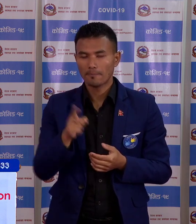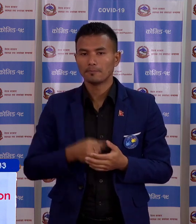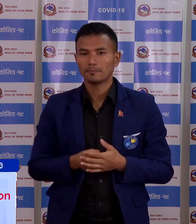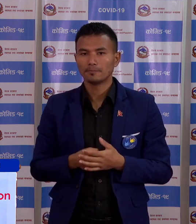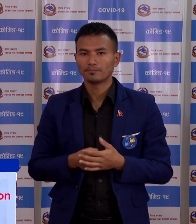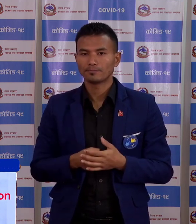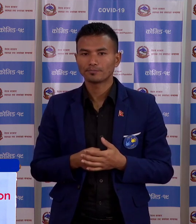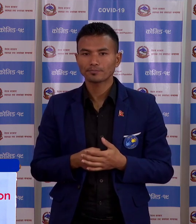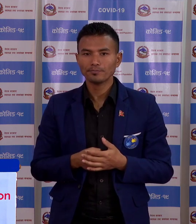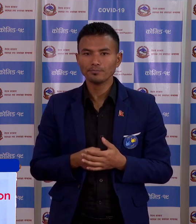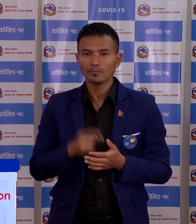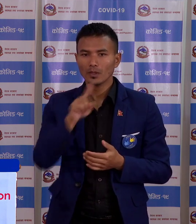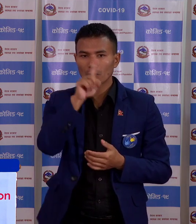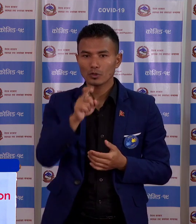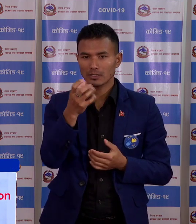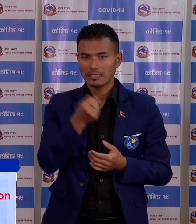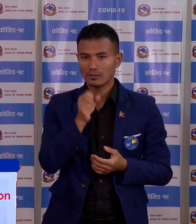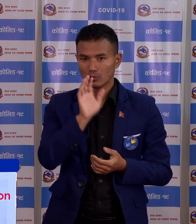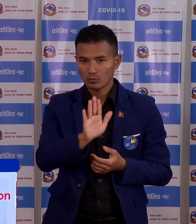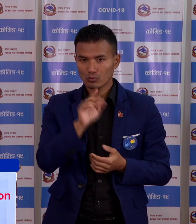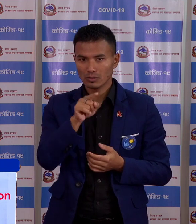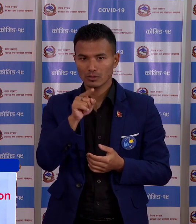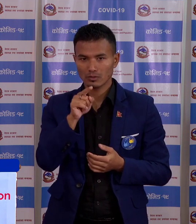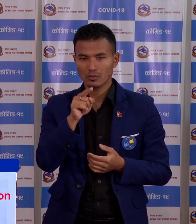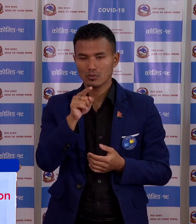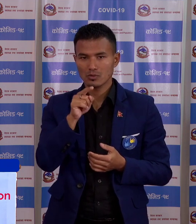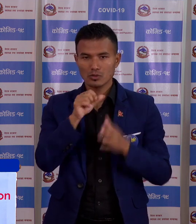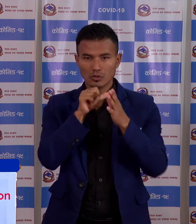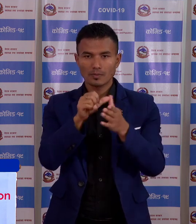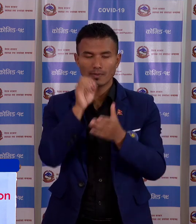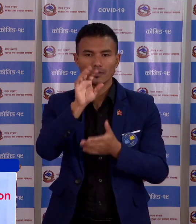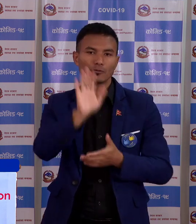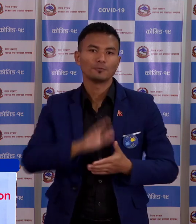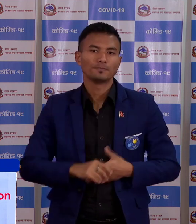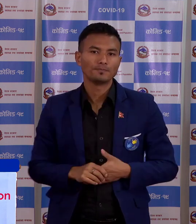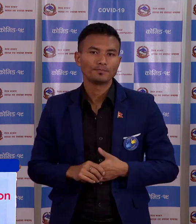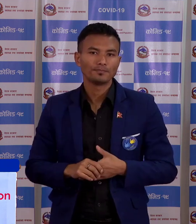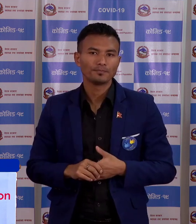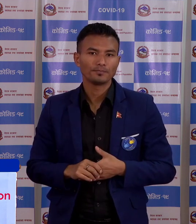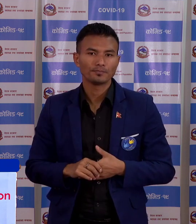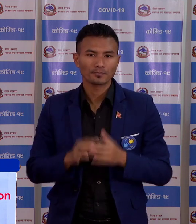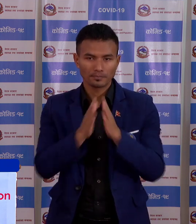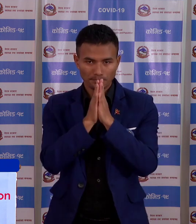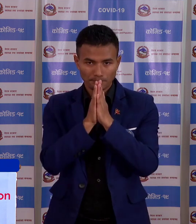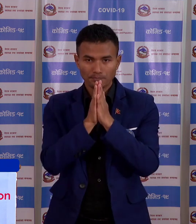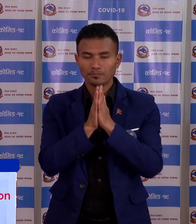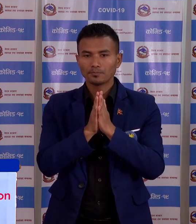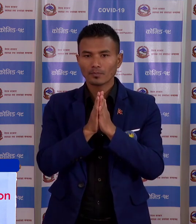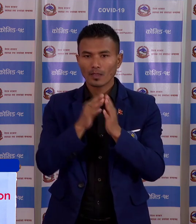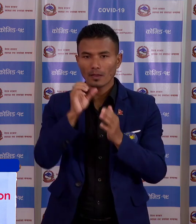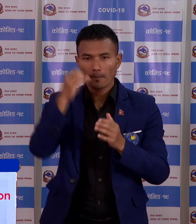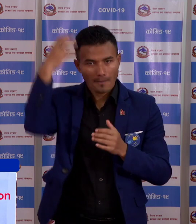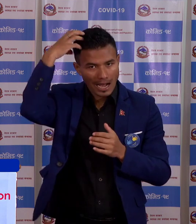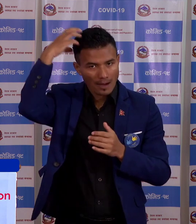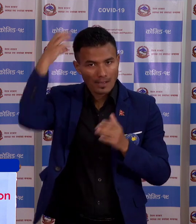प्रश्ण लियेको छु जसको उत्तर दिने छु नमस्कार मा